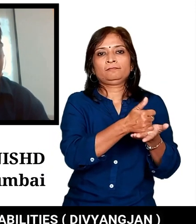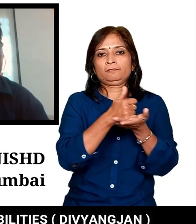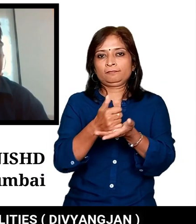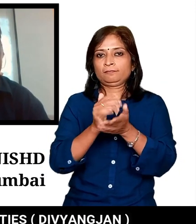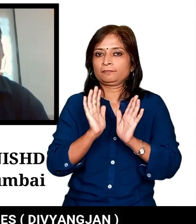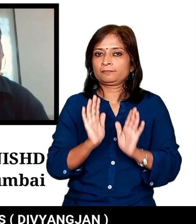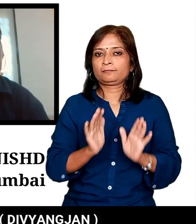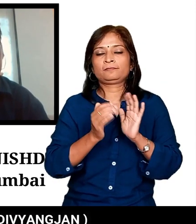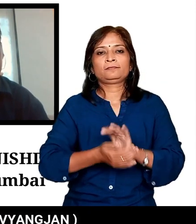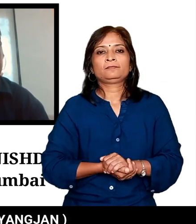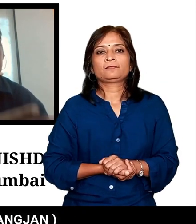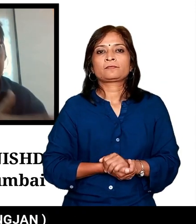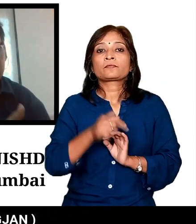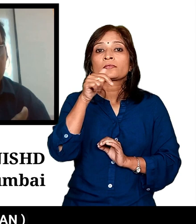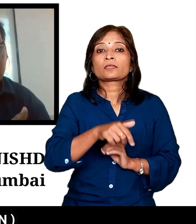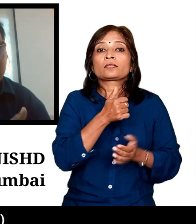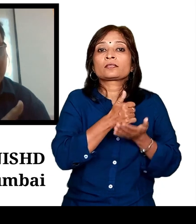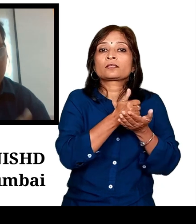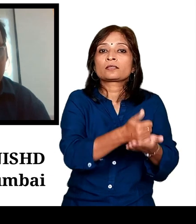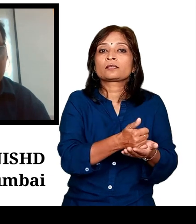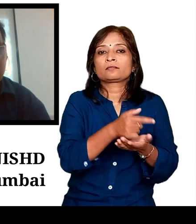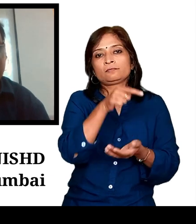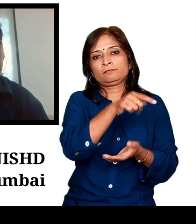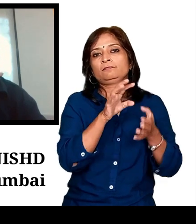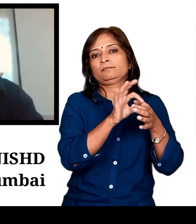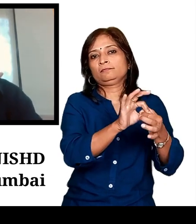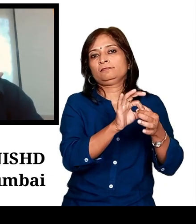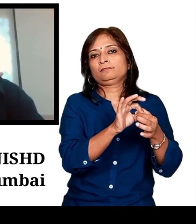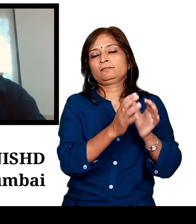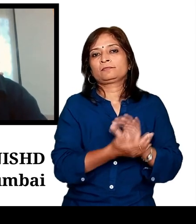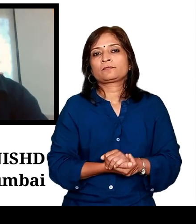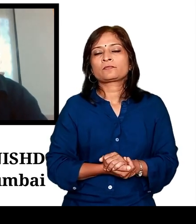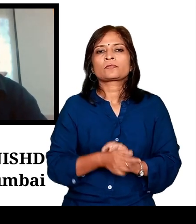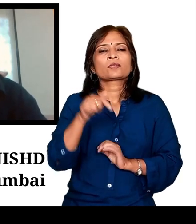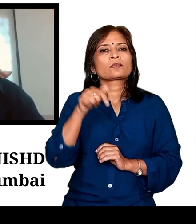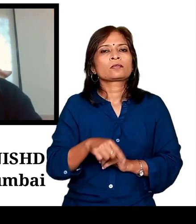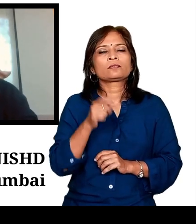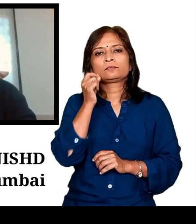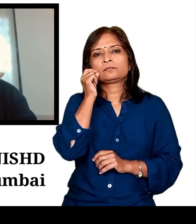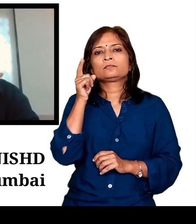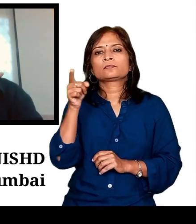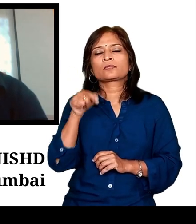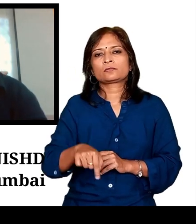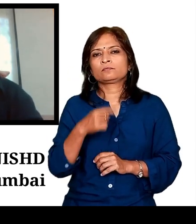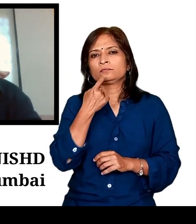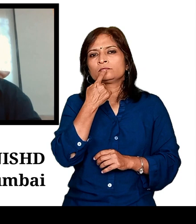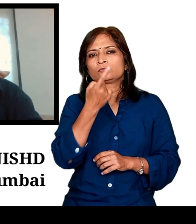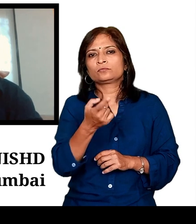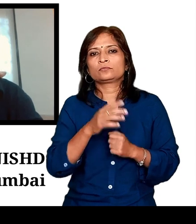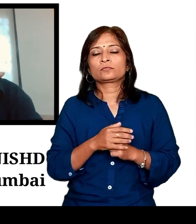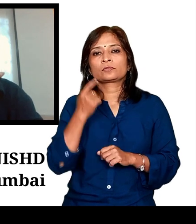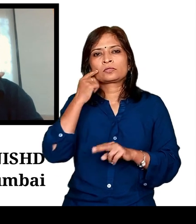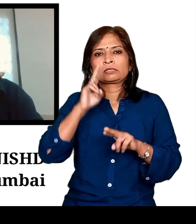पे दी जाती है, ये सर्विस का पार्ट हो। जी सर, ऐसा कहा जाता है कि अगर